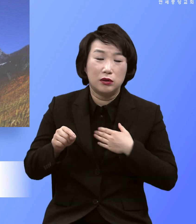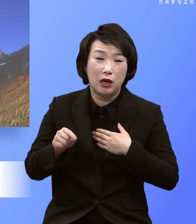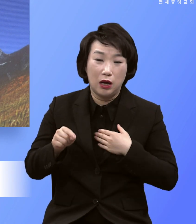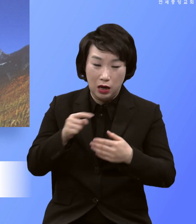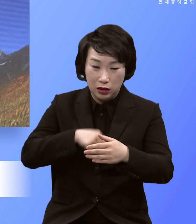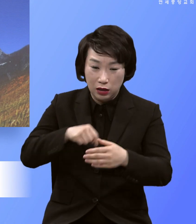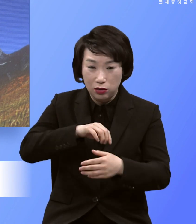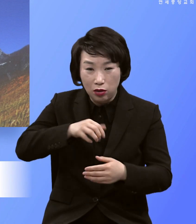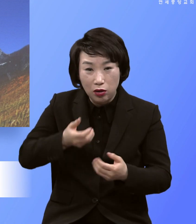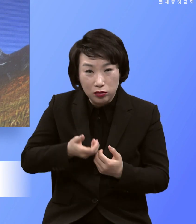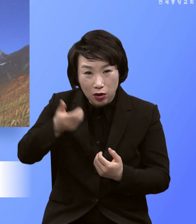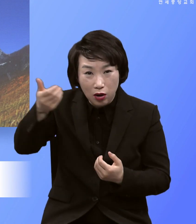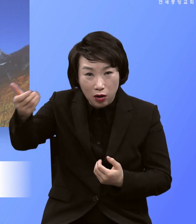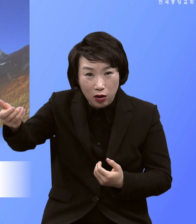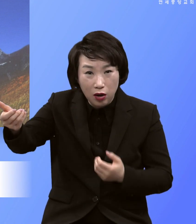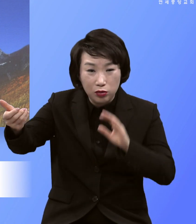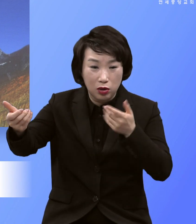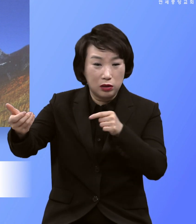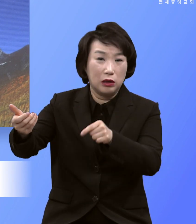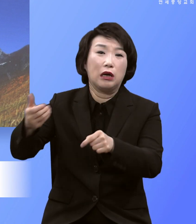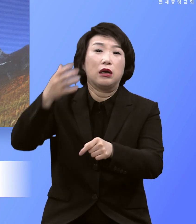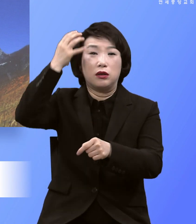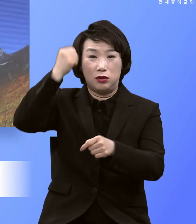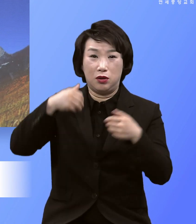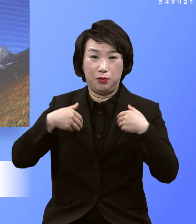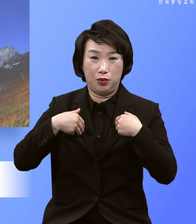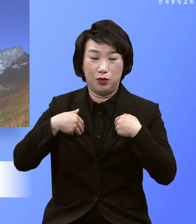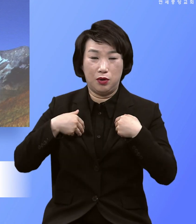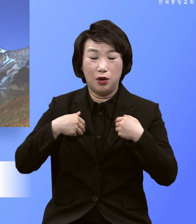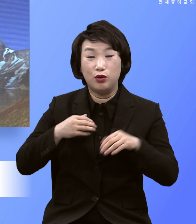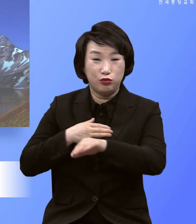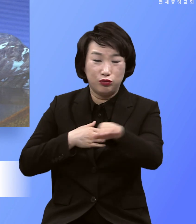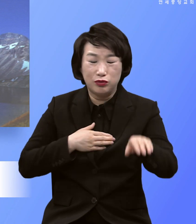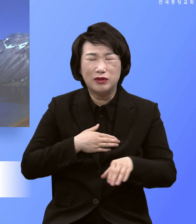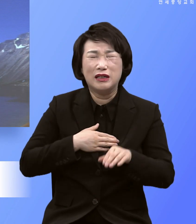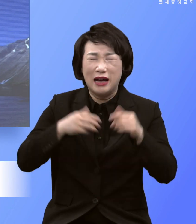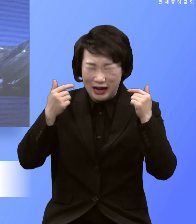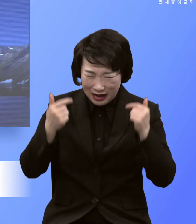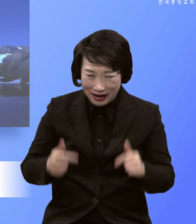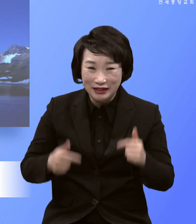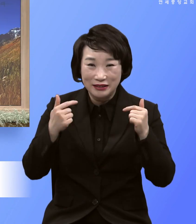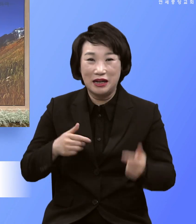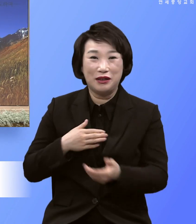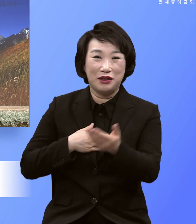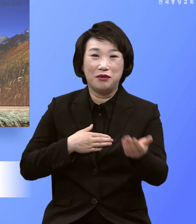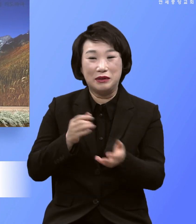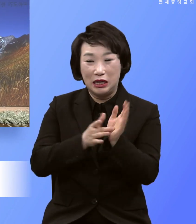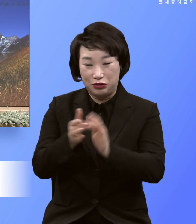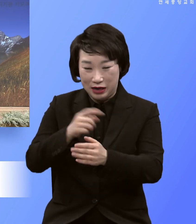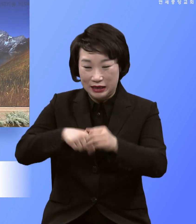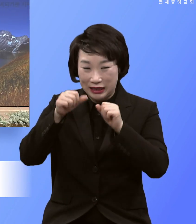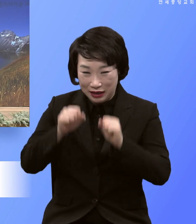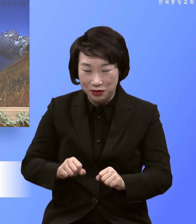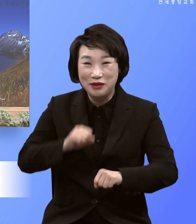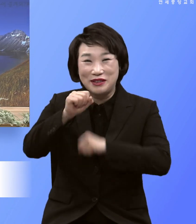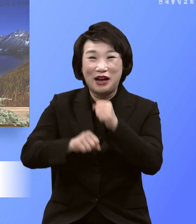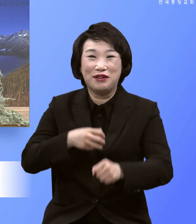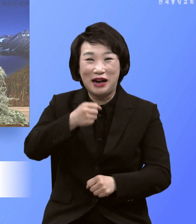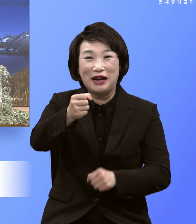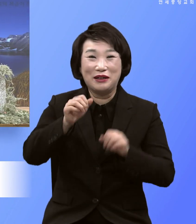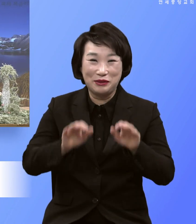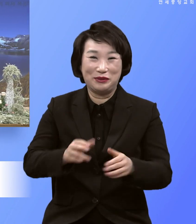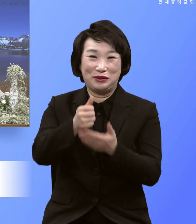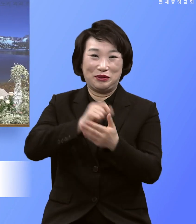내게서 떠나간다는 사실을 알면서 우리는 항상 예수 안에서 자유하시길